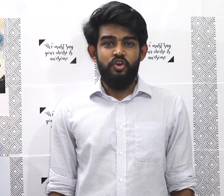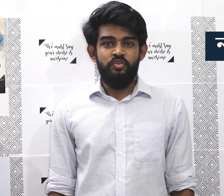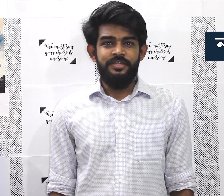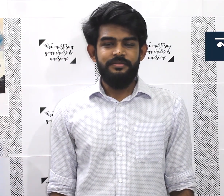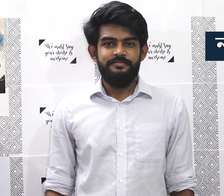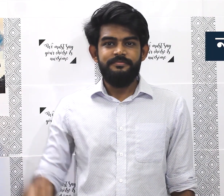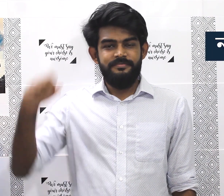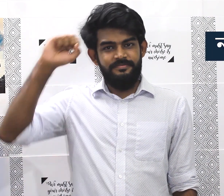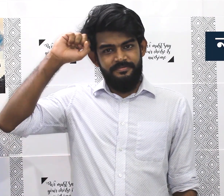ননদ,